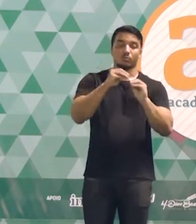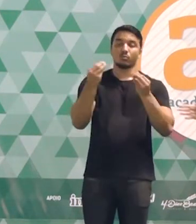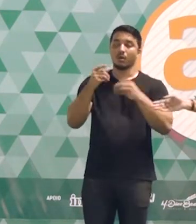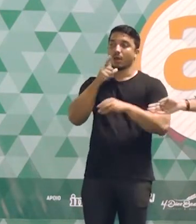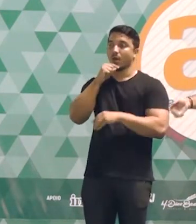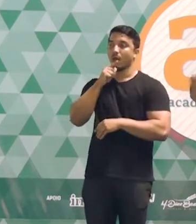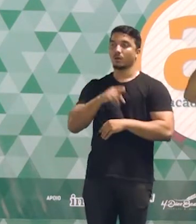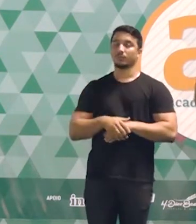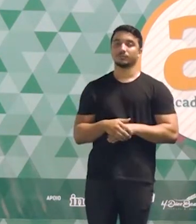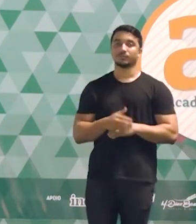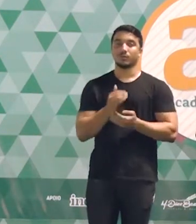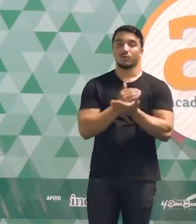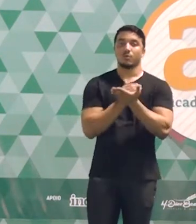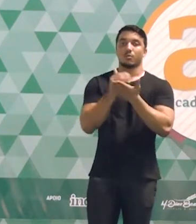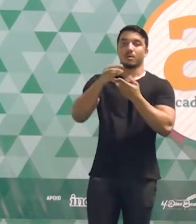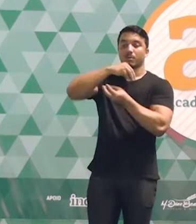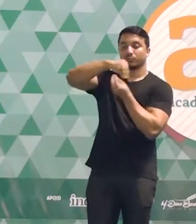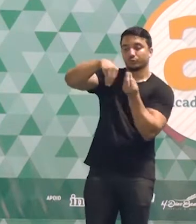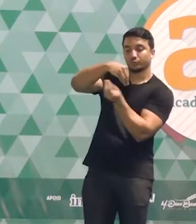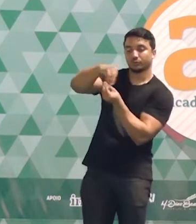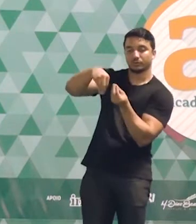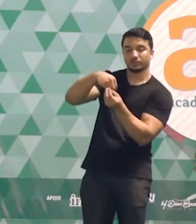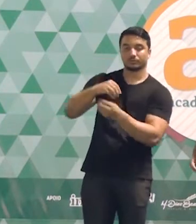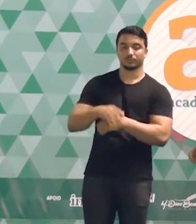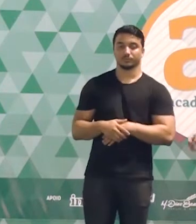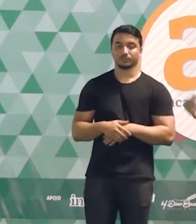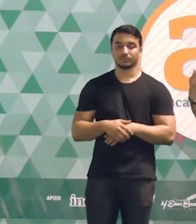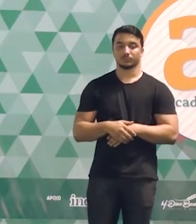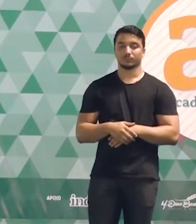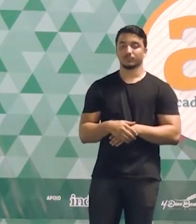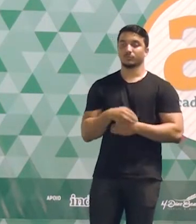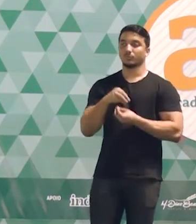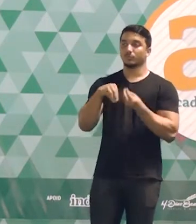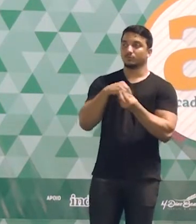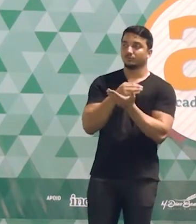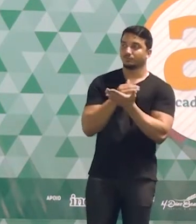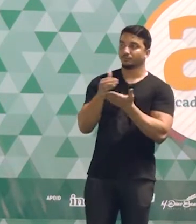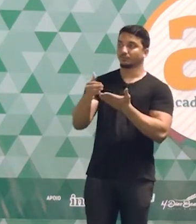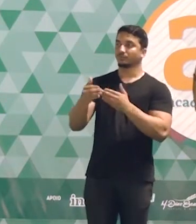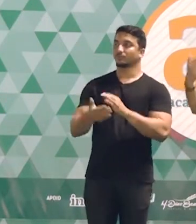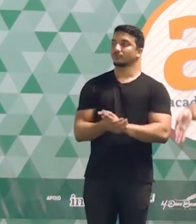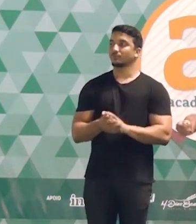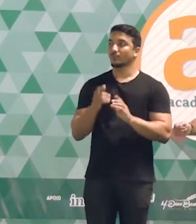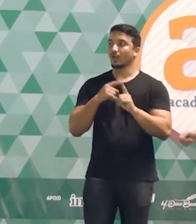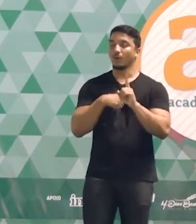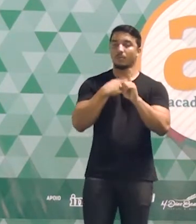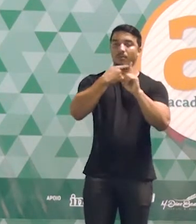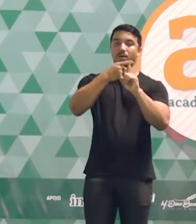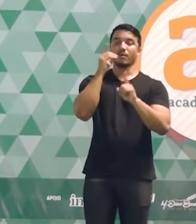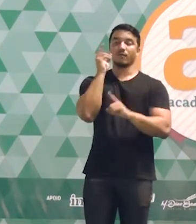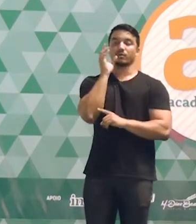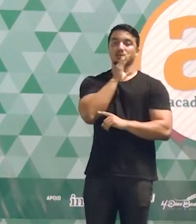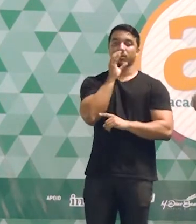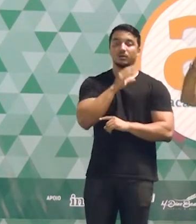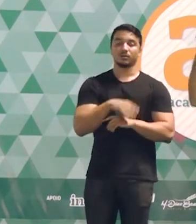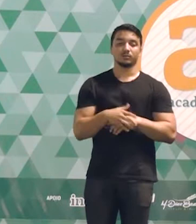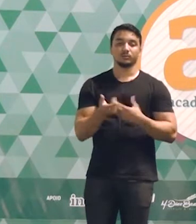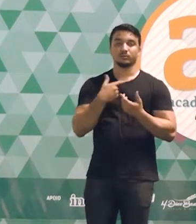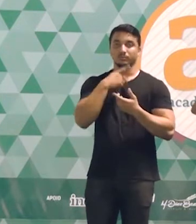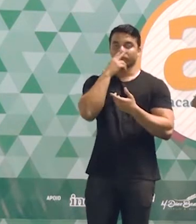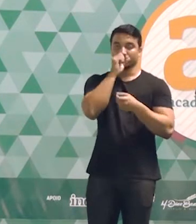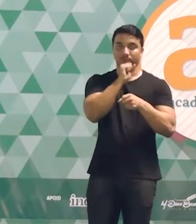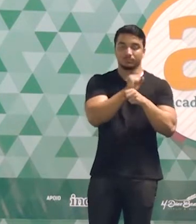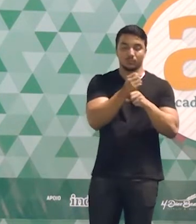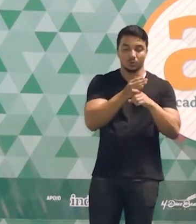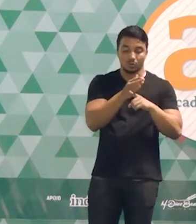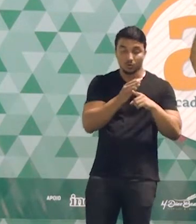água. Comece a misturar. Está aqui o negócio. Comece a misturar. Aumente a velocidade.